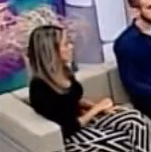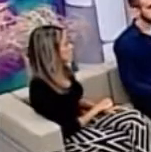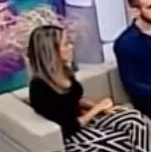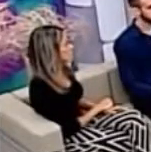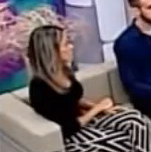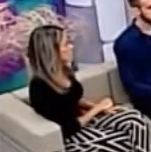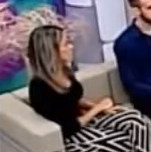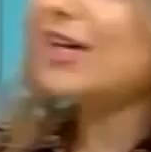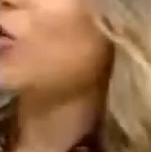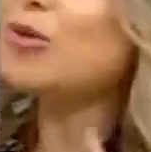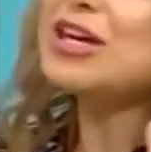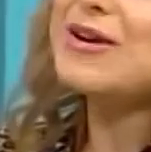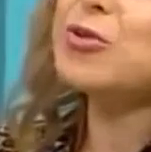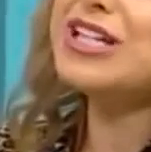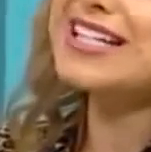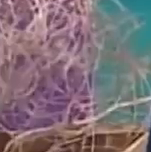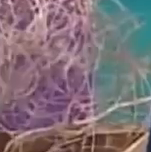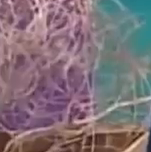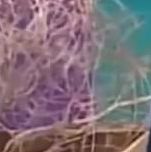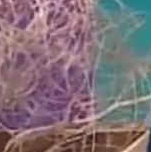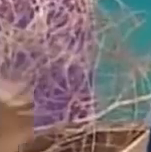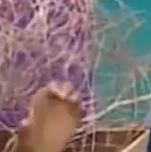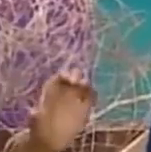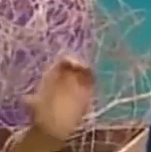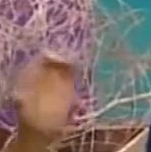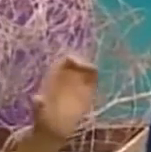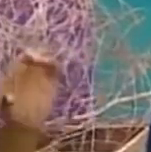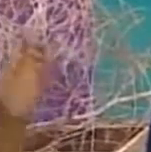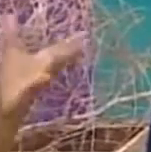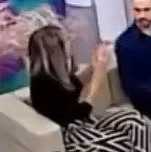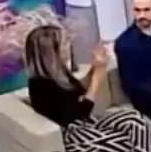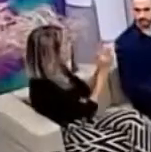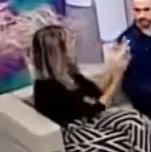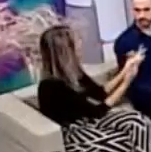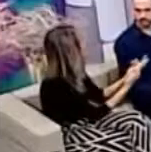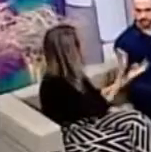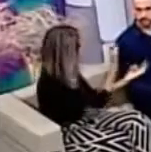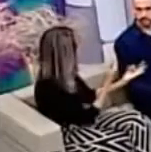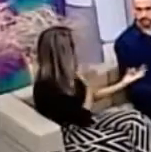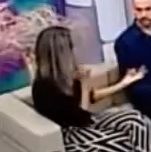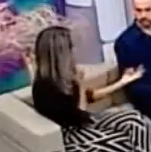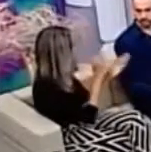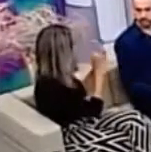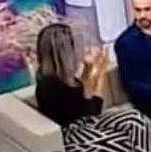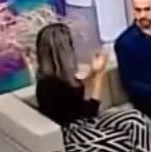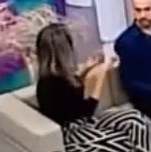aí eu queria entender como é que era a comunicação da família dele com ele. Ele é o único surdo da família?